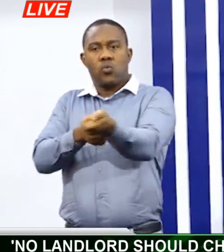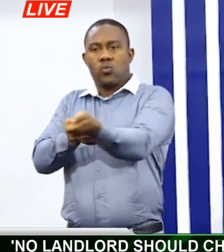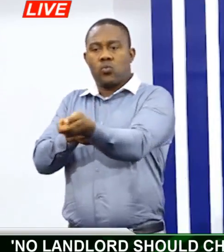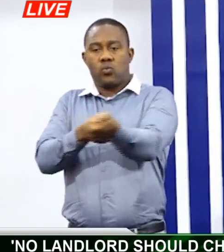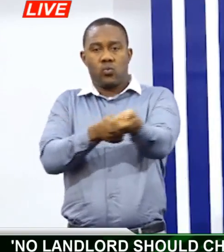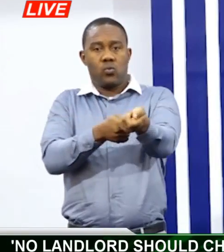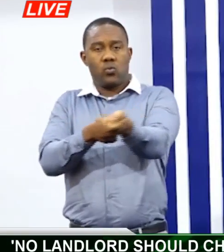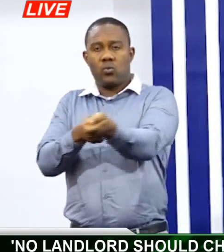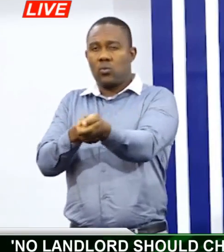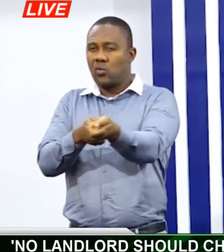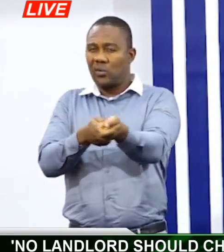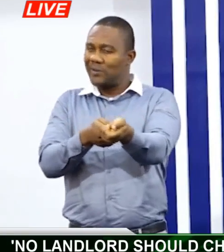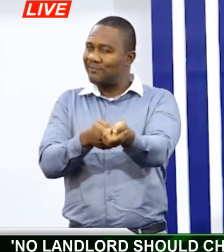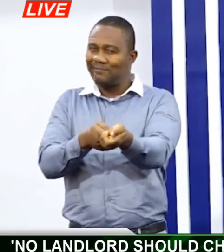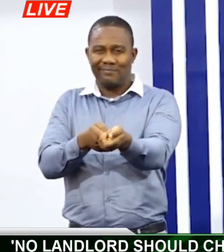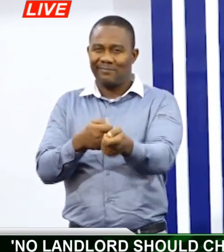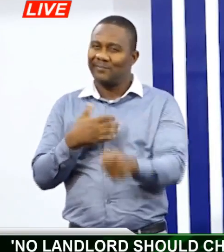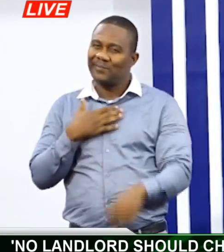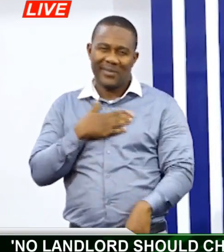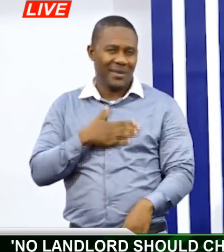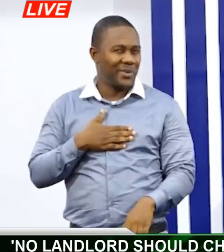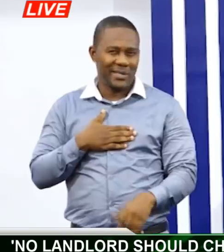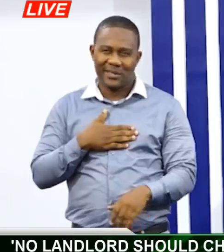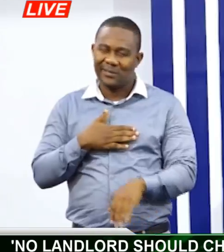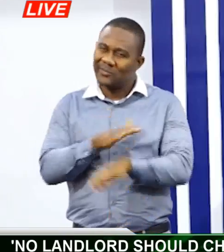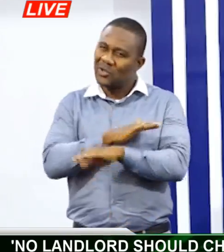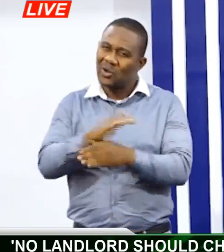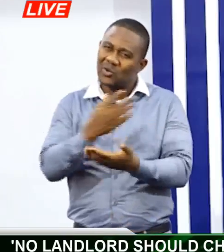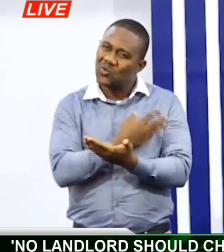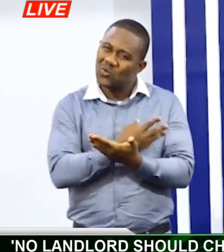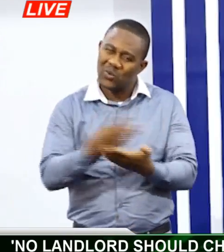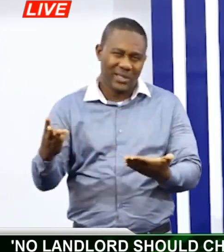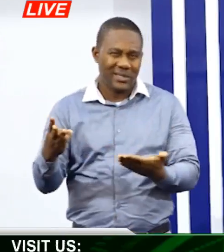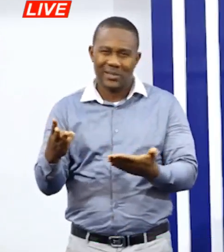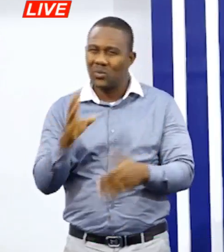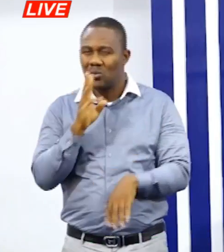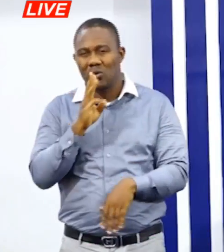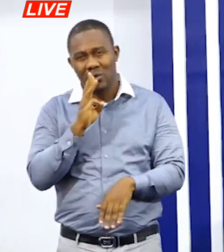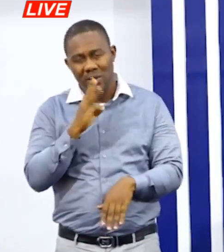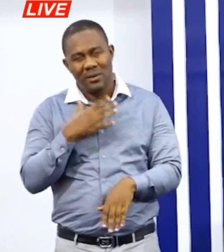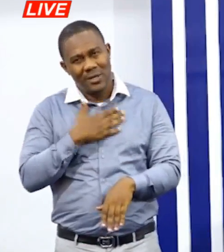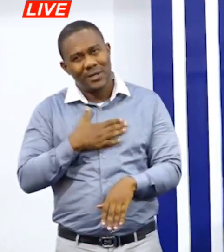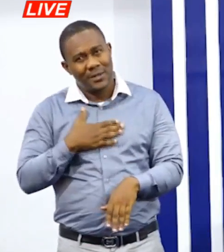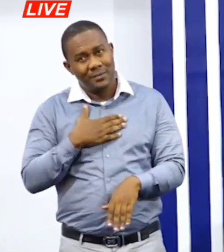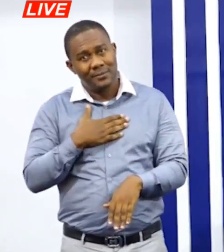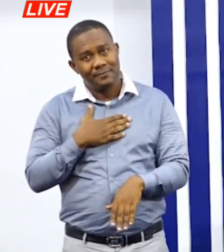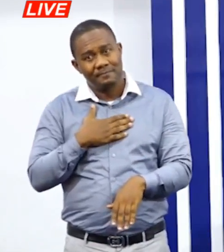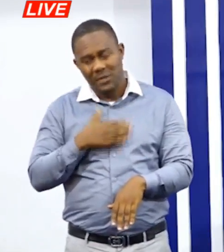eno so ye hwe ne ye na ye nye no kakran kakran de bucket bu nsuo na na de ahoro